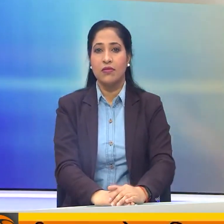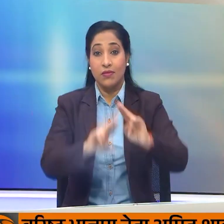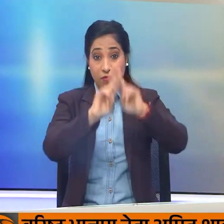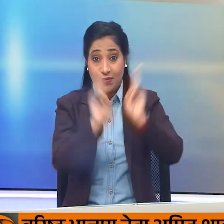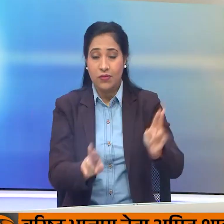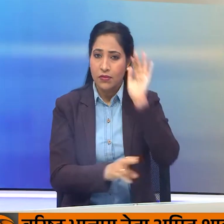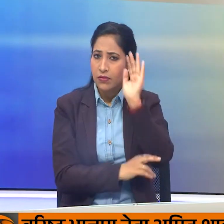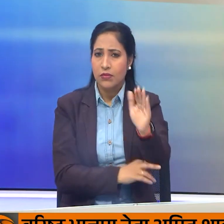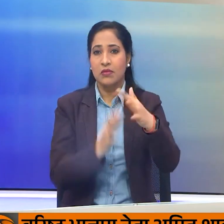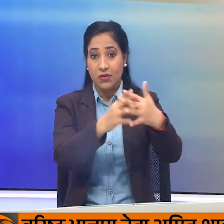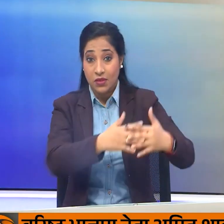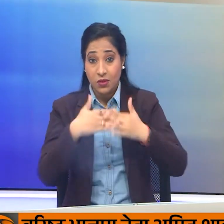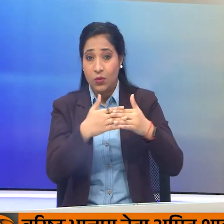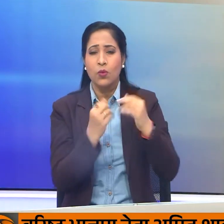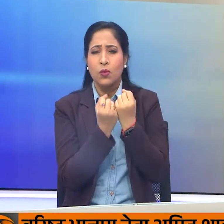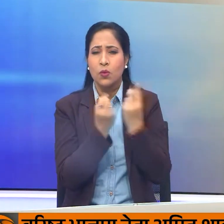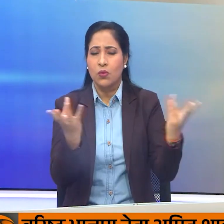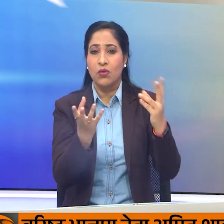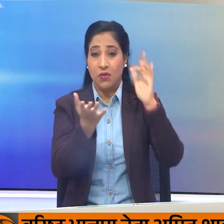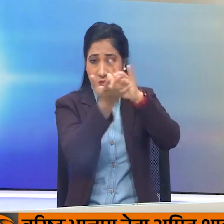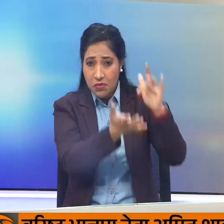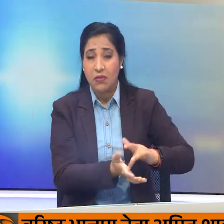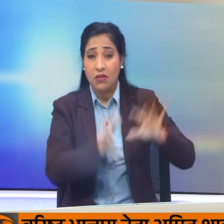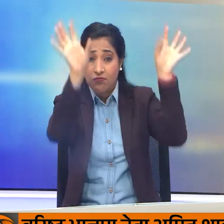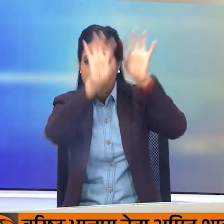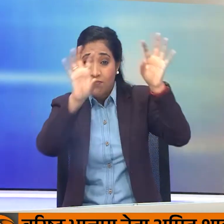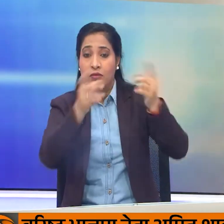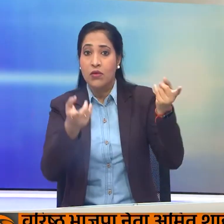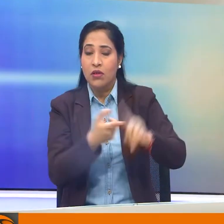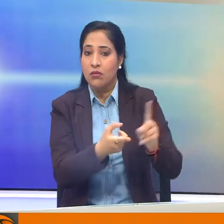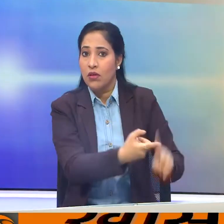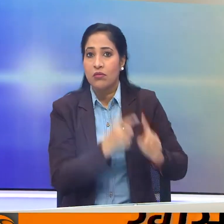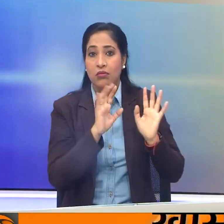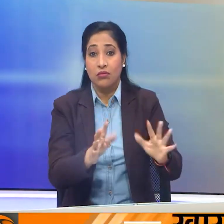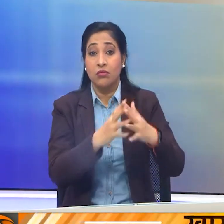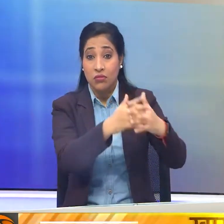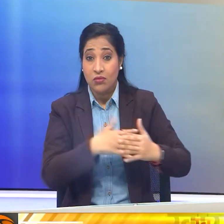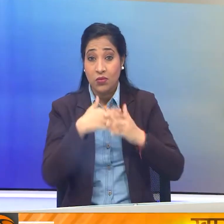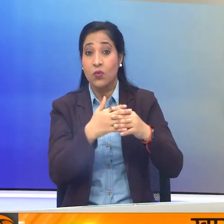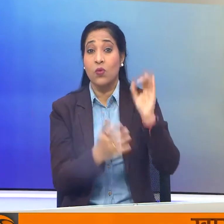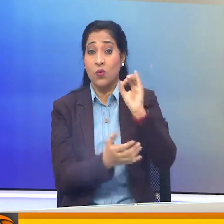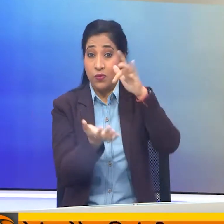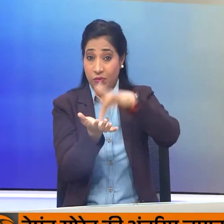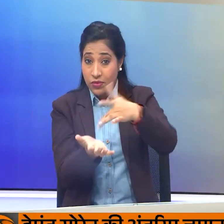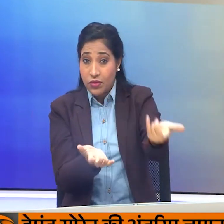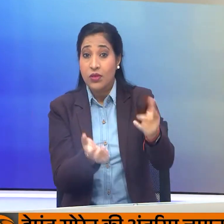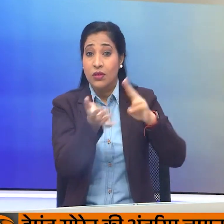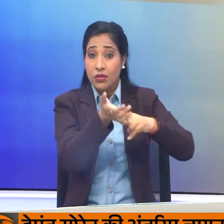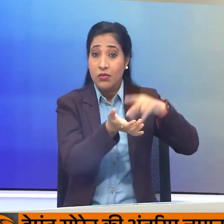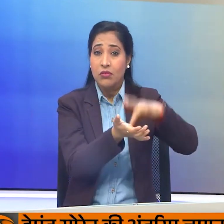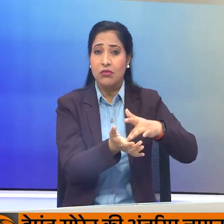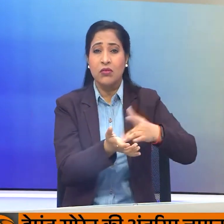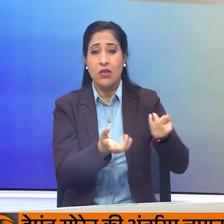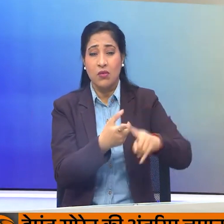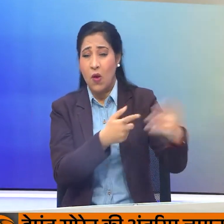अंतर्राष्ट्रीय खबरों में बात अमेरिका की, जहां कई इलाकों में मौसम की मार जारी है। दरअसल अमेरिका के ओमाहा, नेब्रास्का में